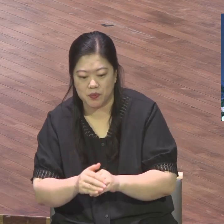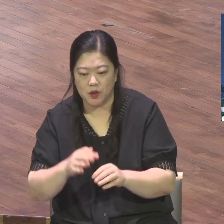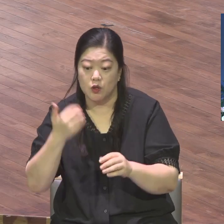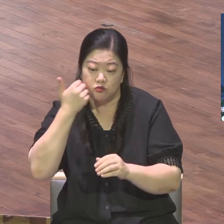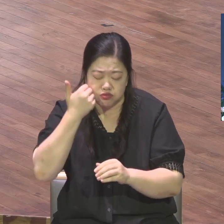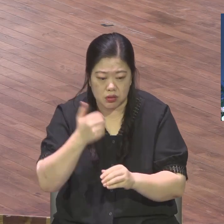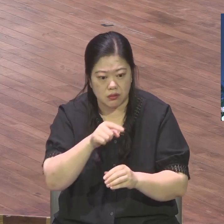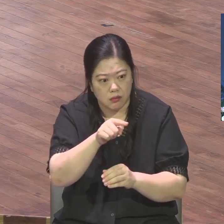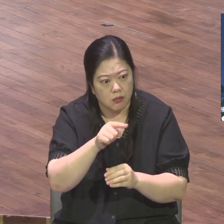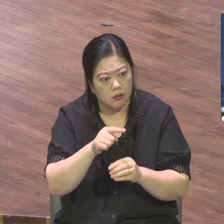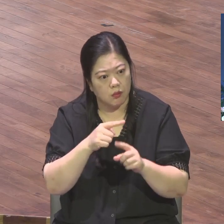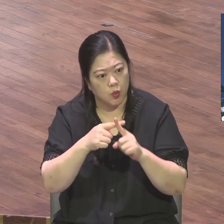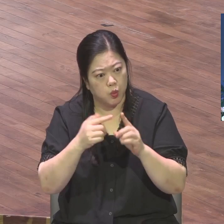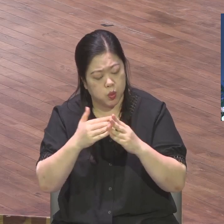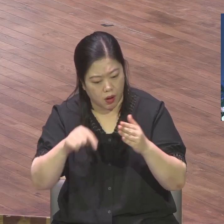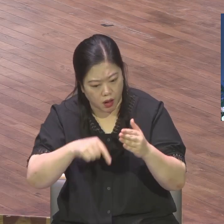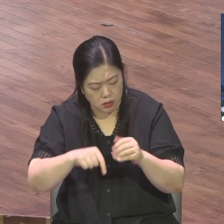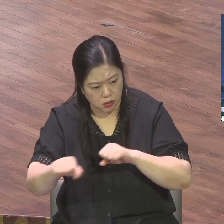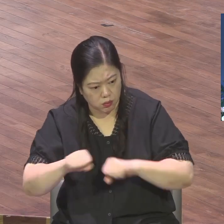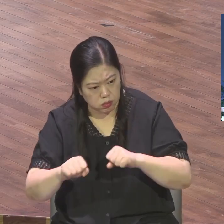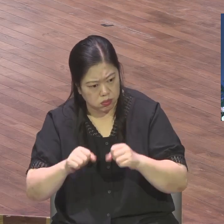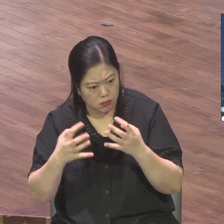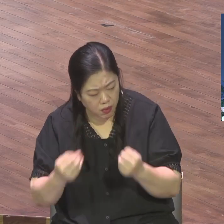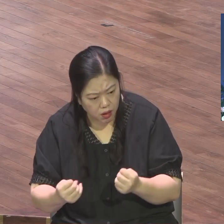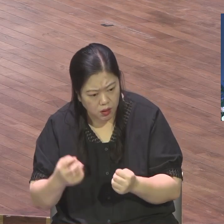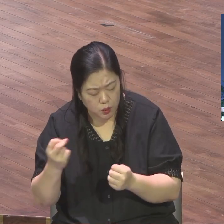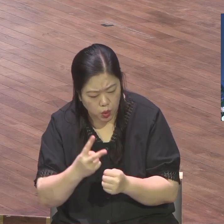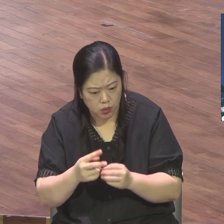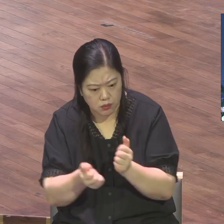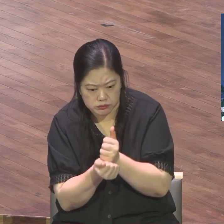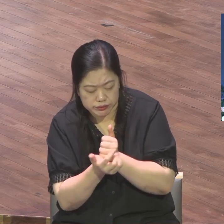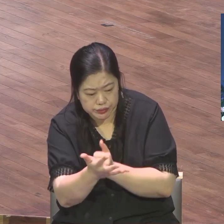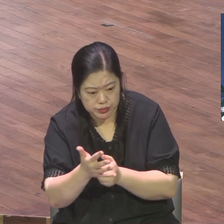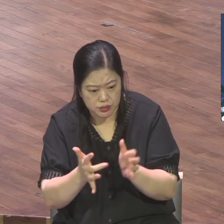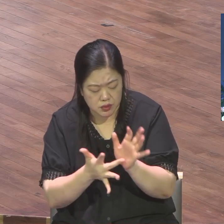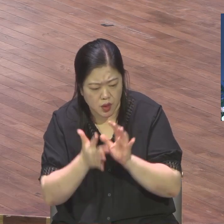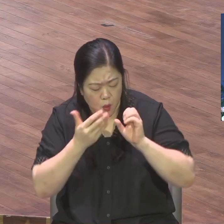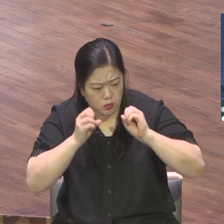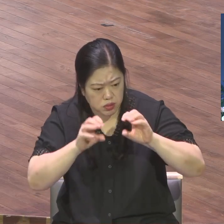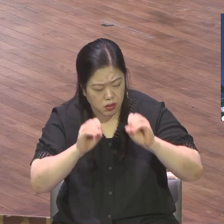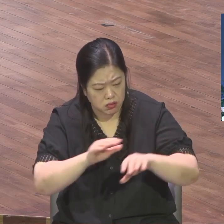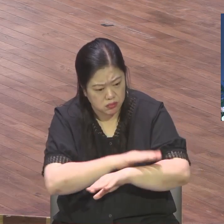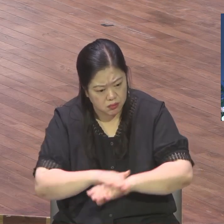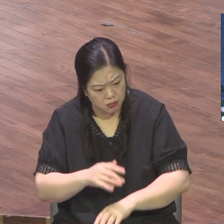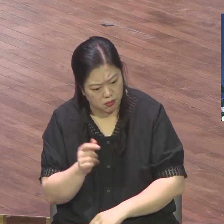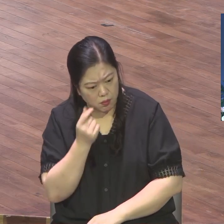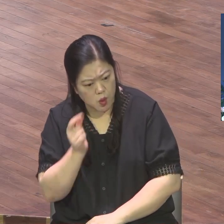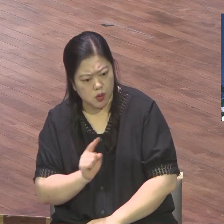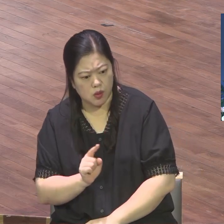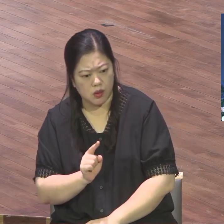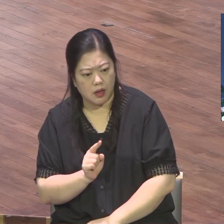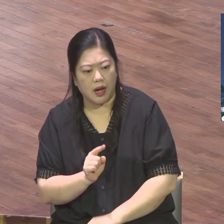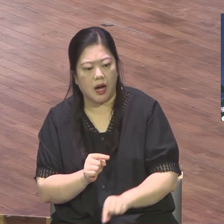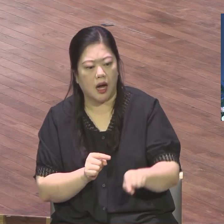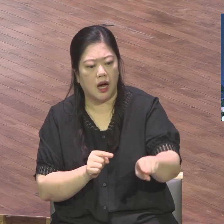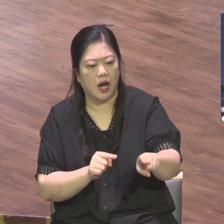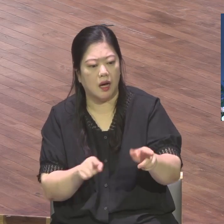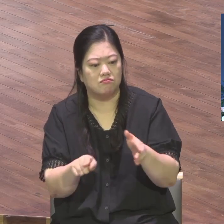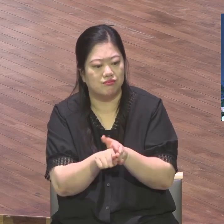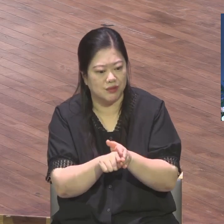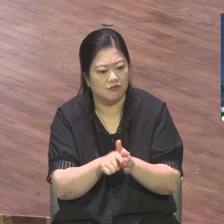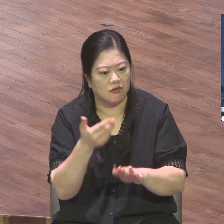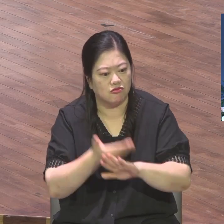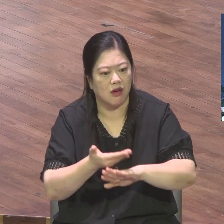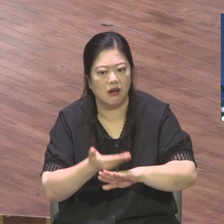어떻게 저렇게 능력이 있지? 그 사람이 믿기 때문에 나타나는 증거예요. 하나님의 스케일. 우리